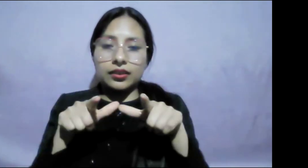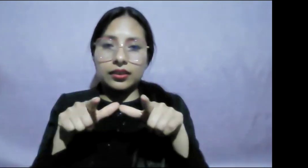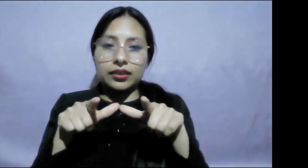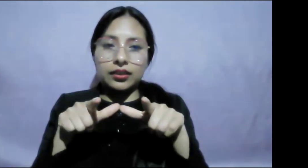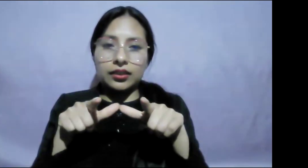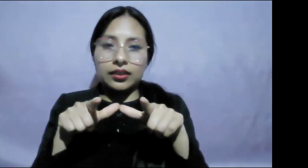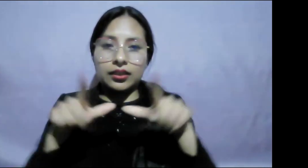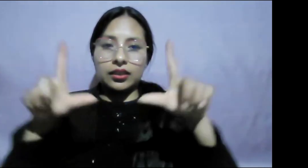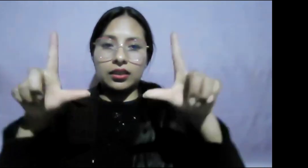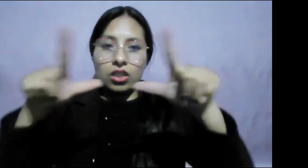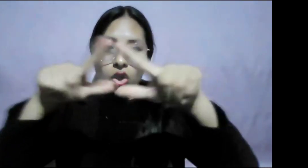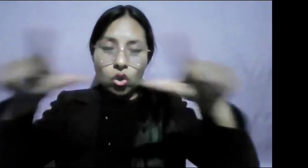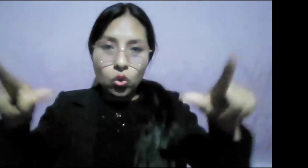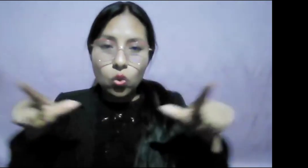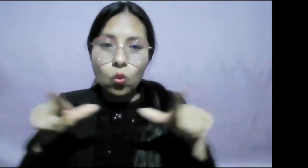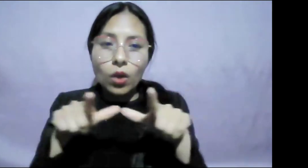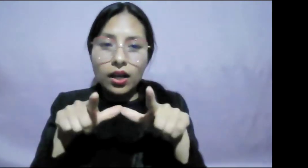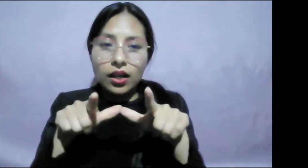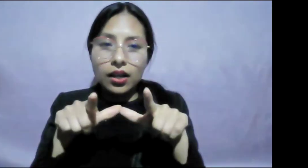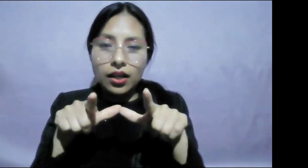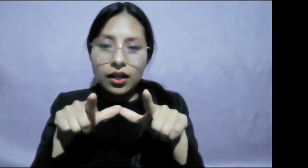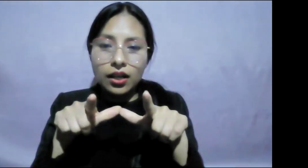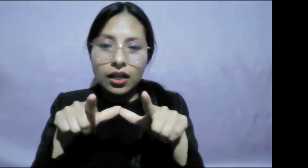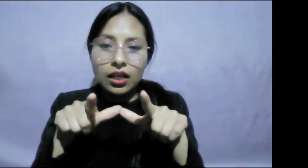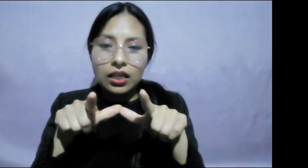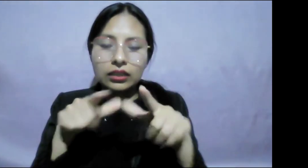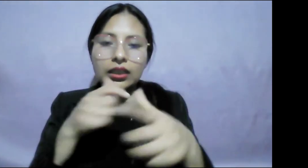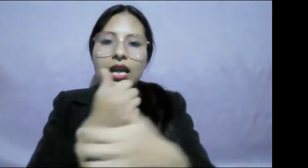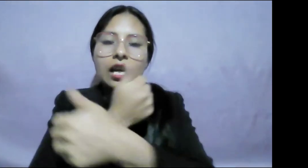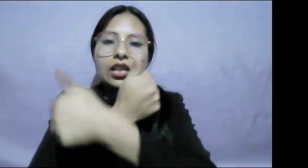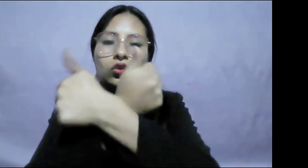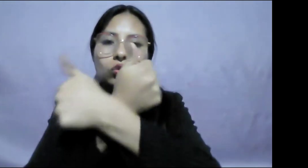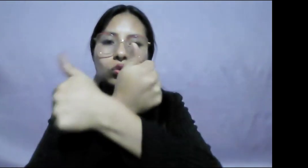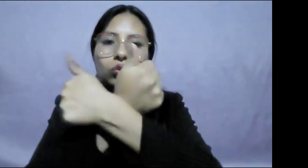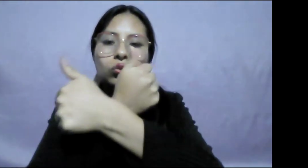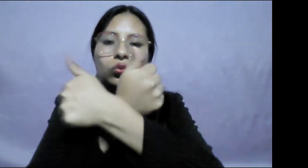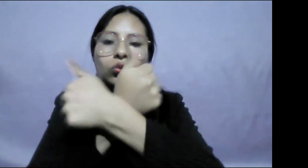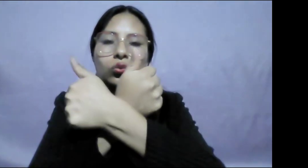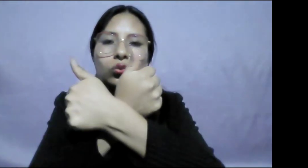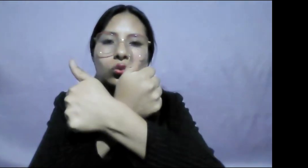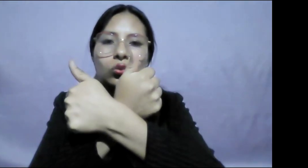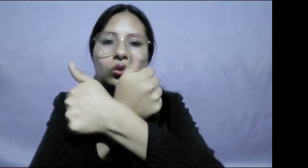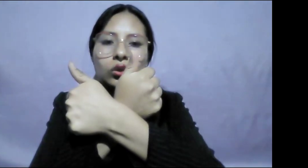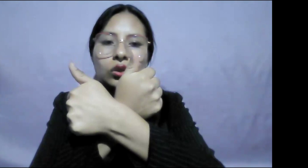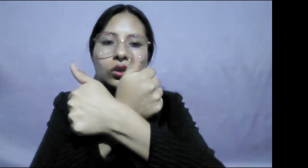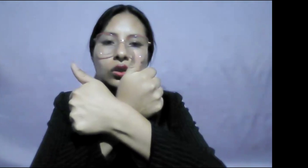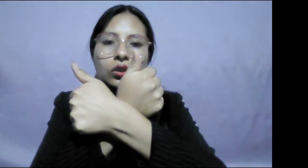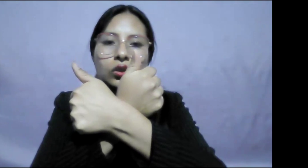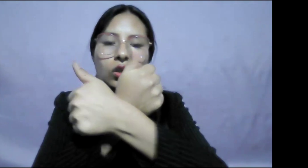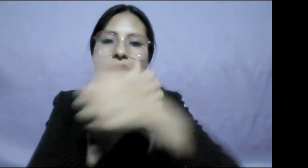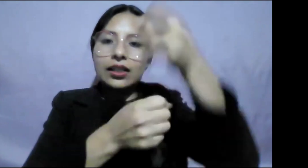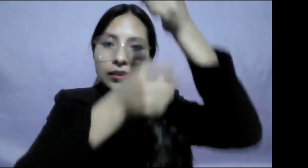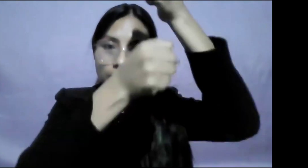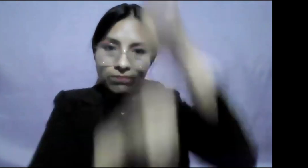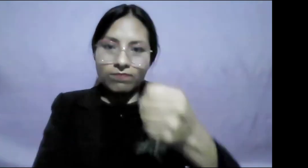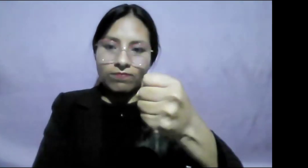mencioné justo en diciembre el 9 de diciembre este año se va a celebrar 200 años